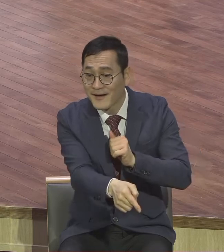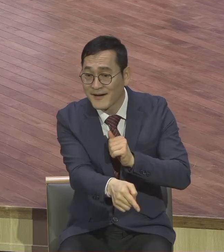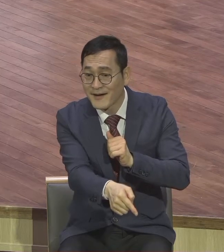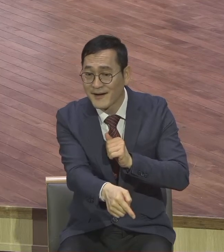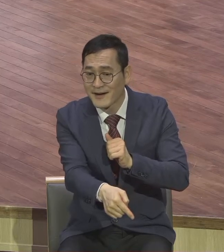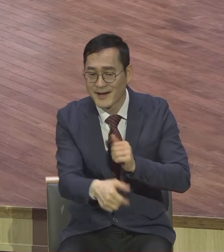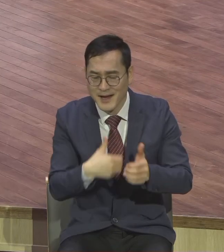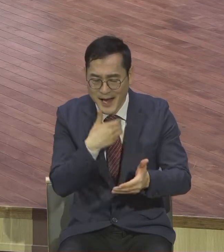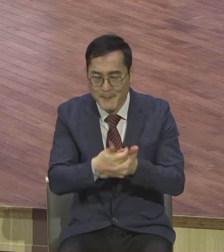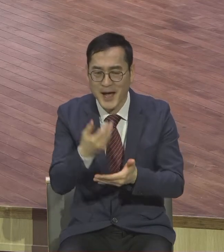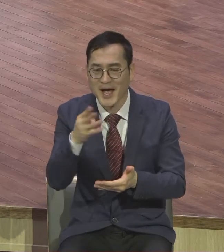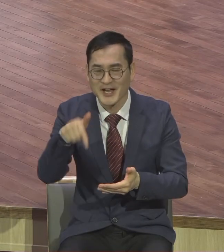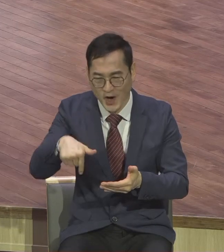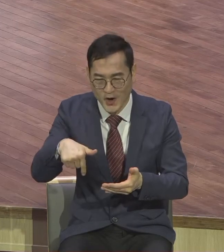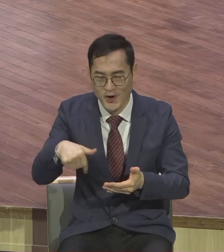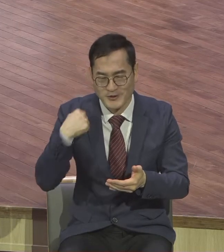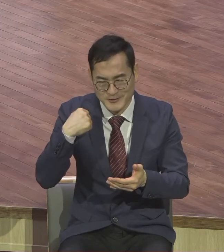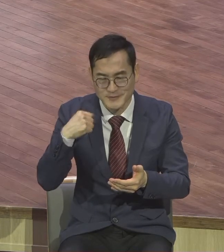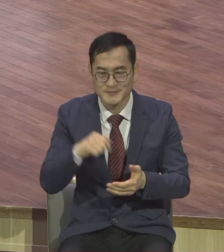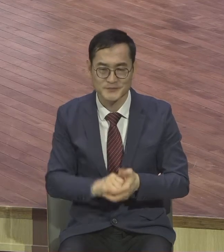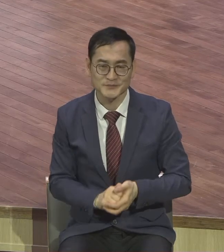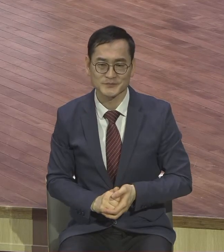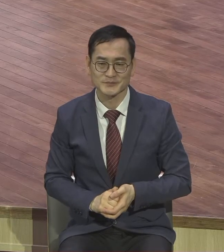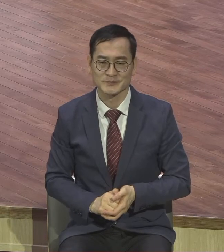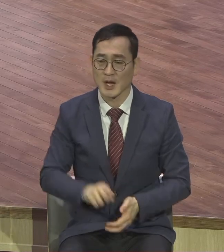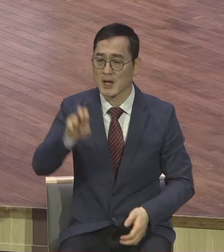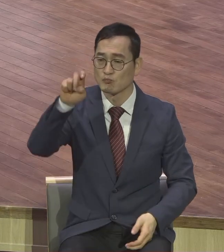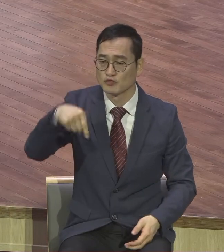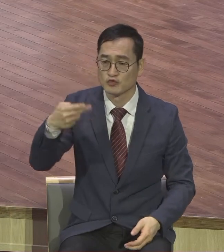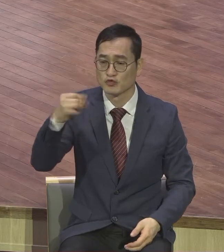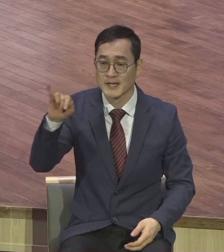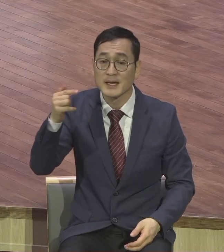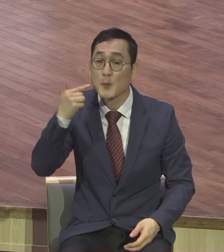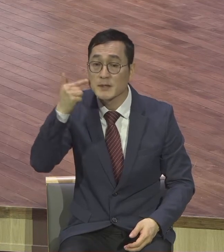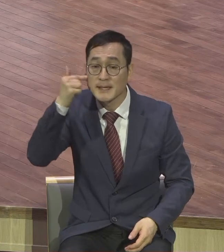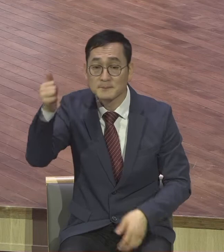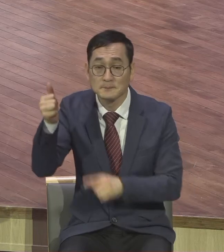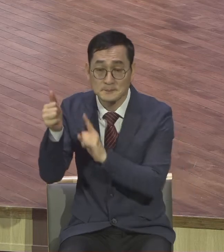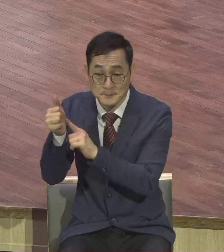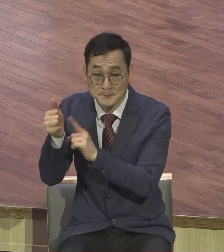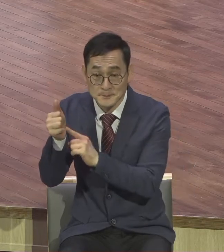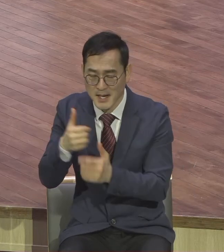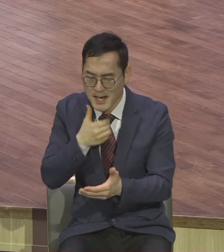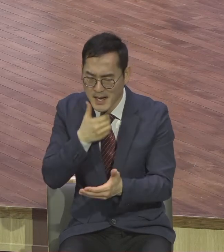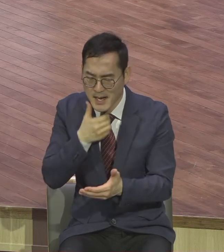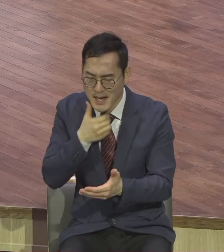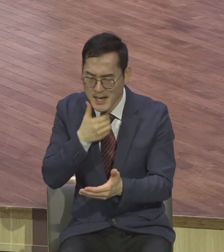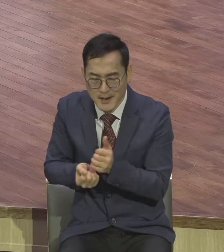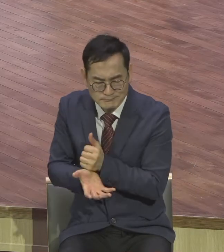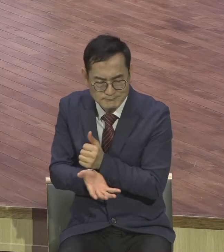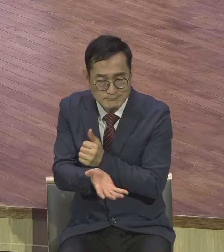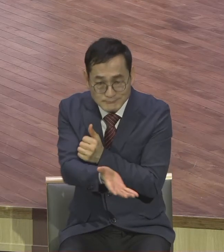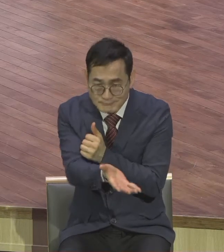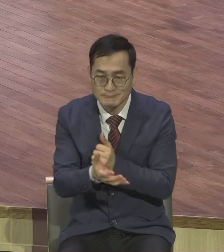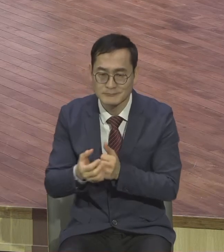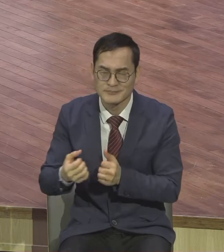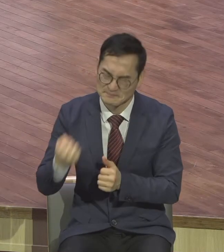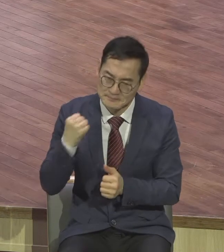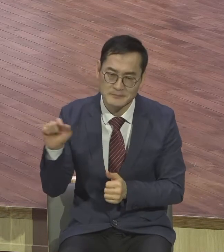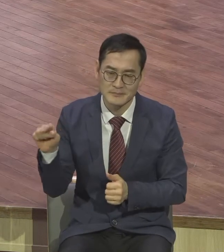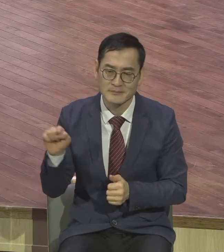여러분이 잘 아는 전도자 디엘 무디 목사님이 이런 감화력의 대표적인 인물이에요